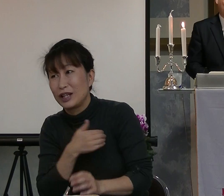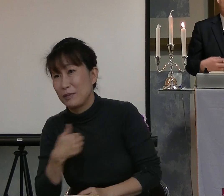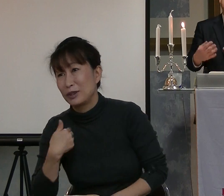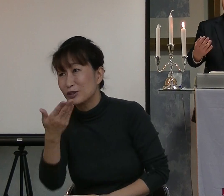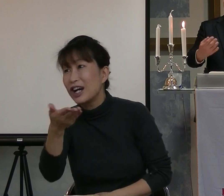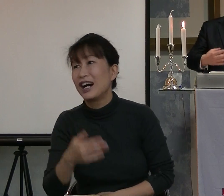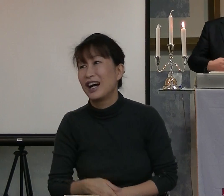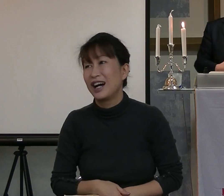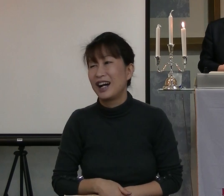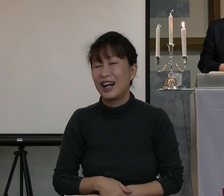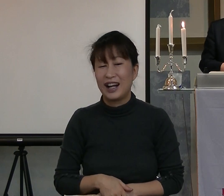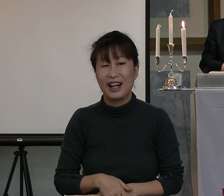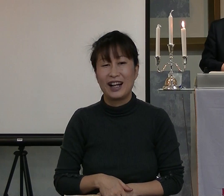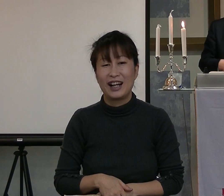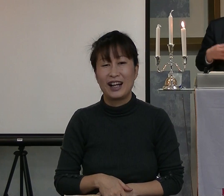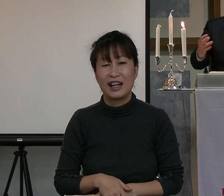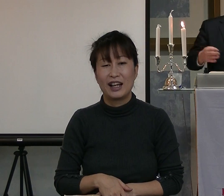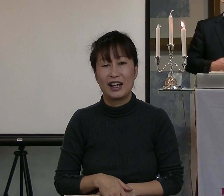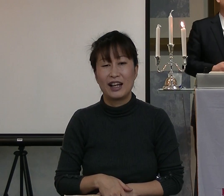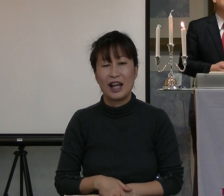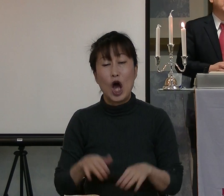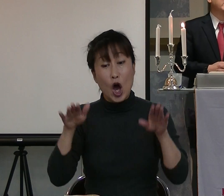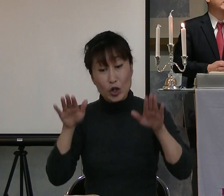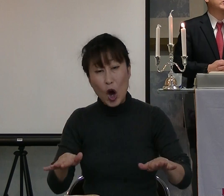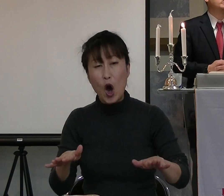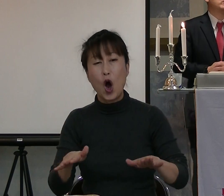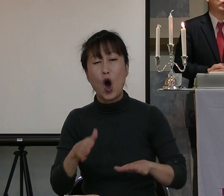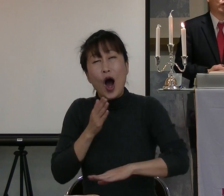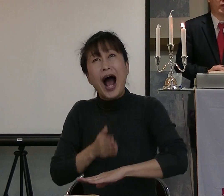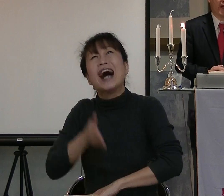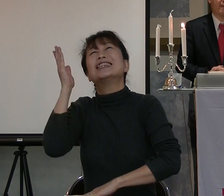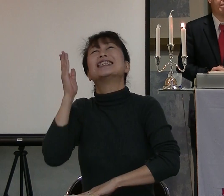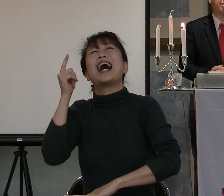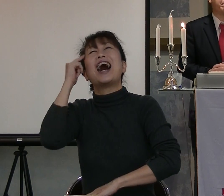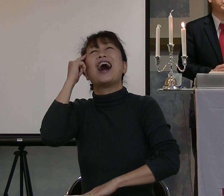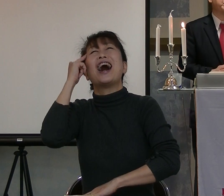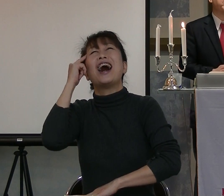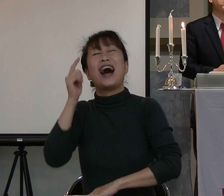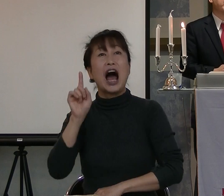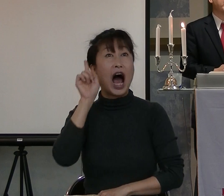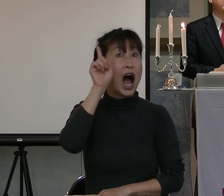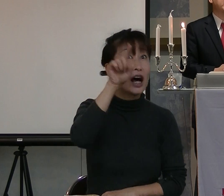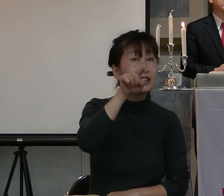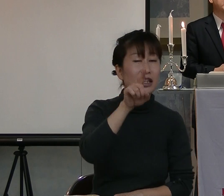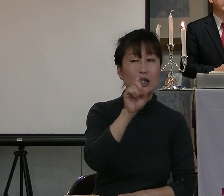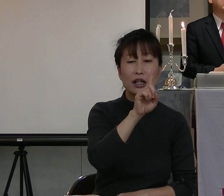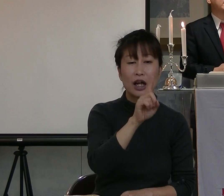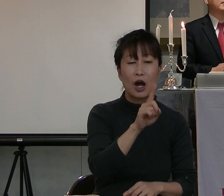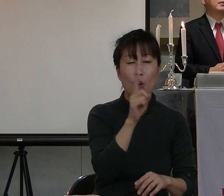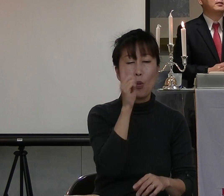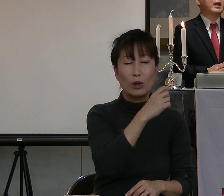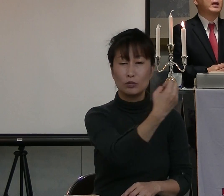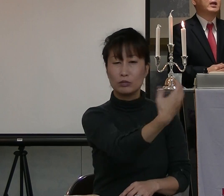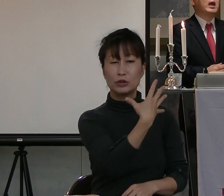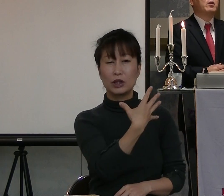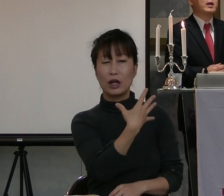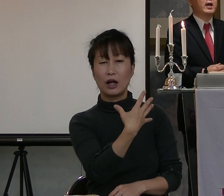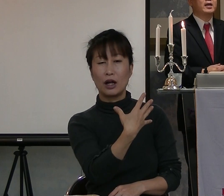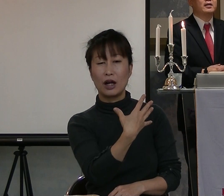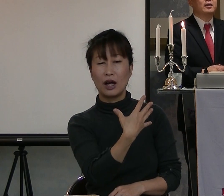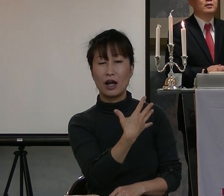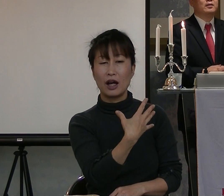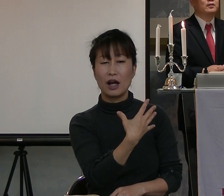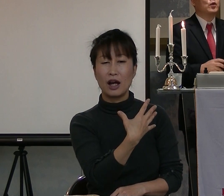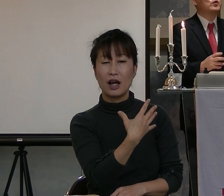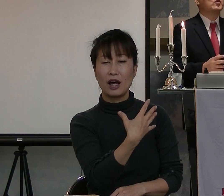うか。今日感謝のことが明日何か一言によって明日何か気に合わ